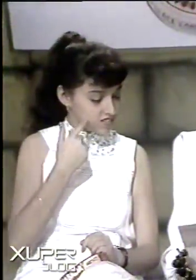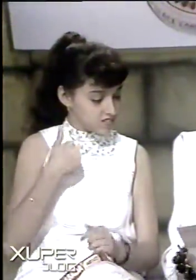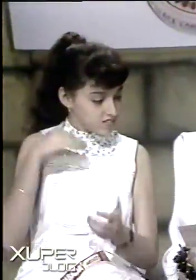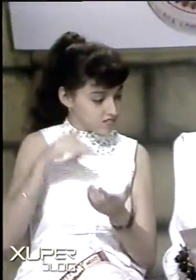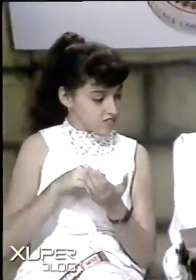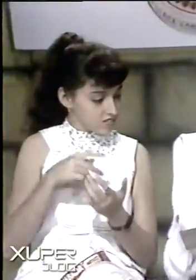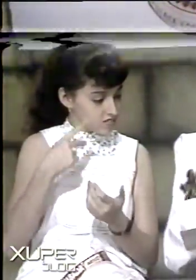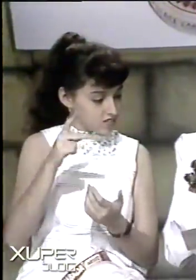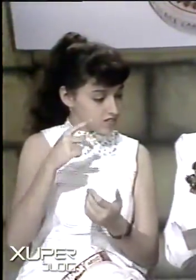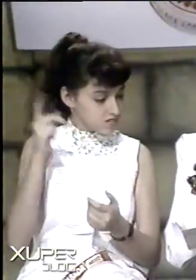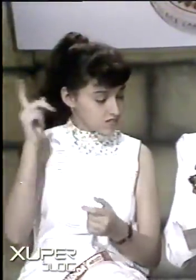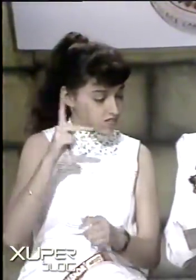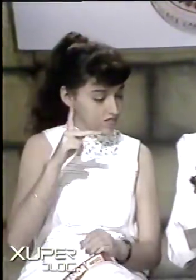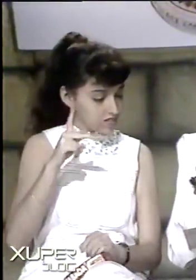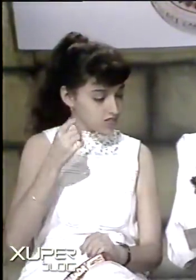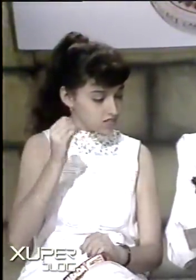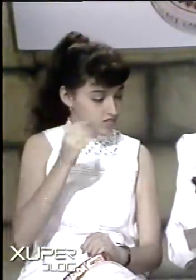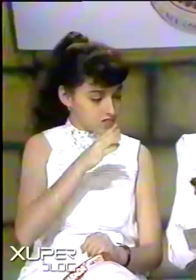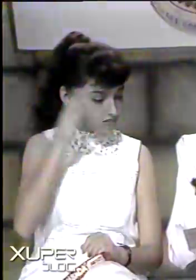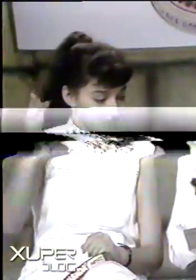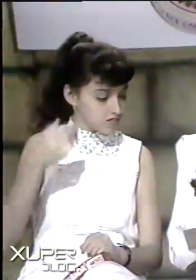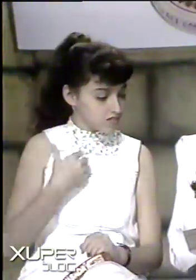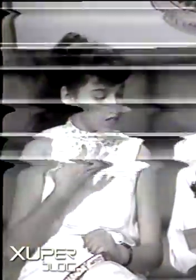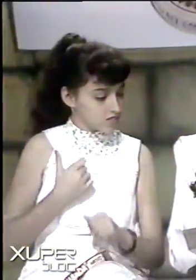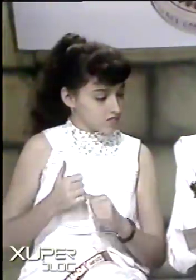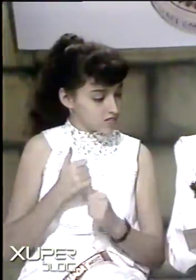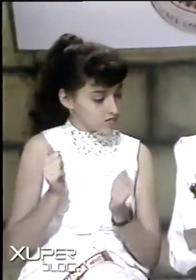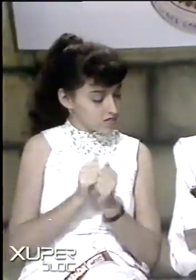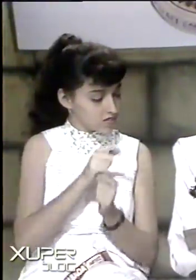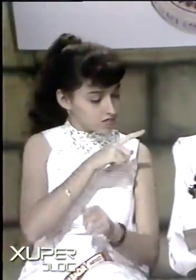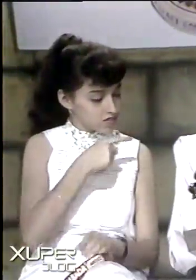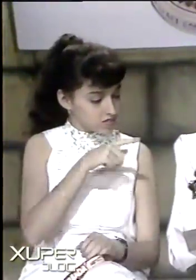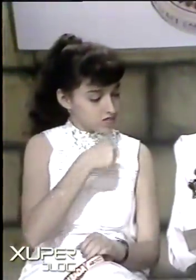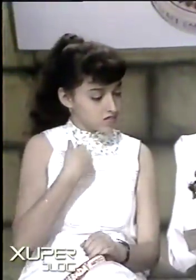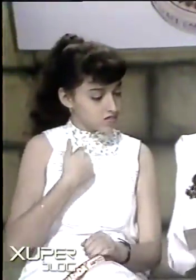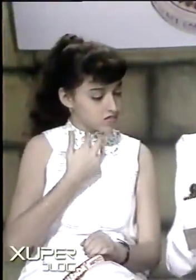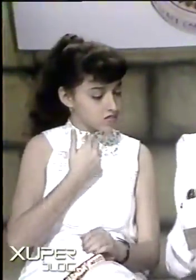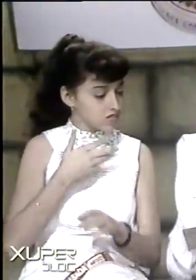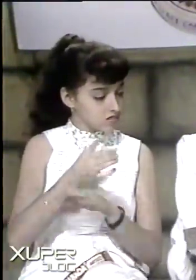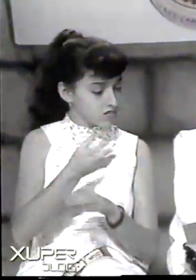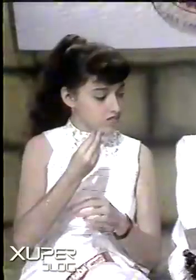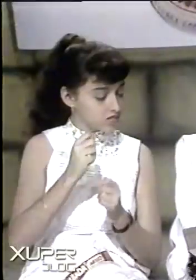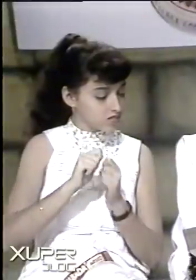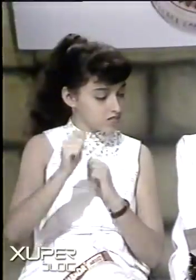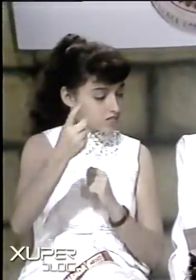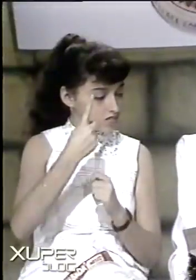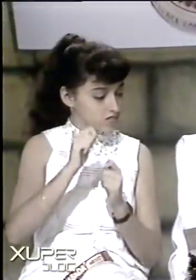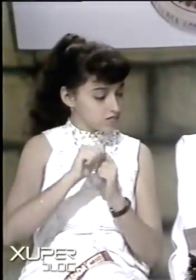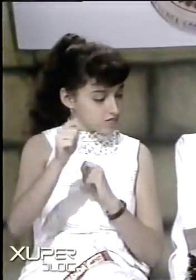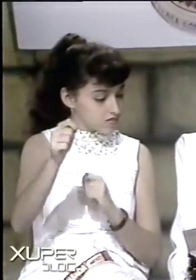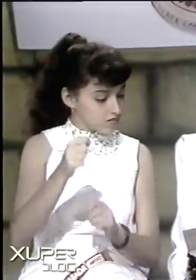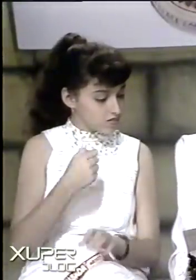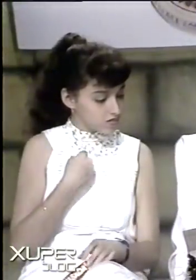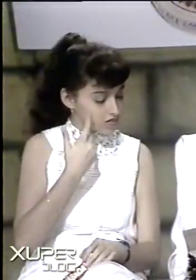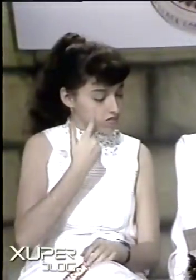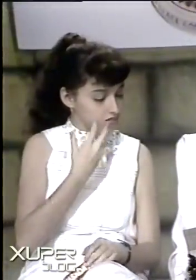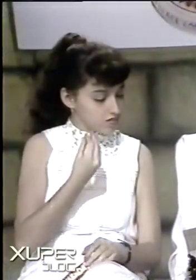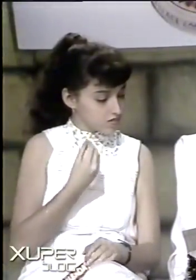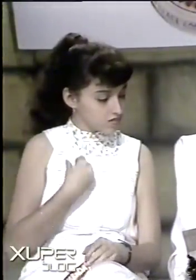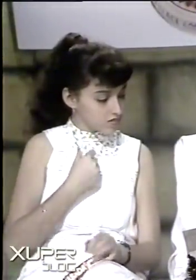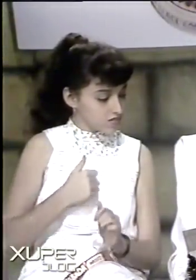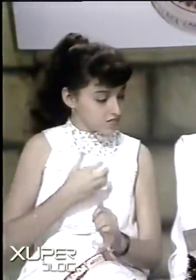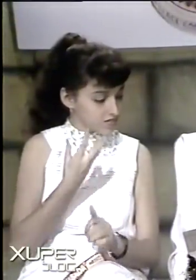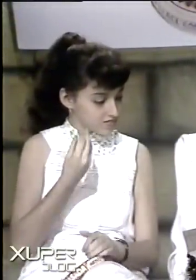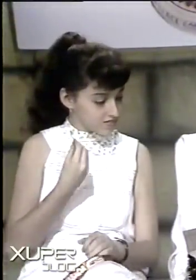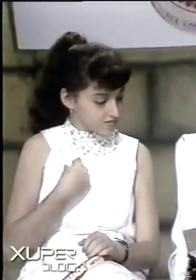chorando do seu último show em Porto Alegre, porque eu queria dançar no palco com você. Eu estava a 1 metro de distância de você. Dancei muito,